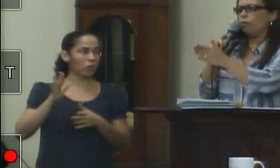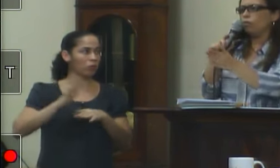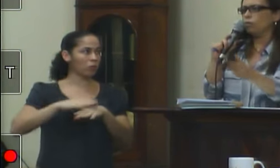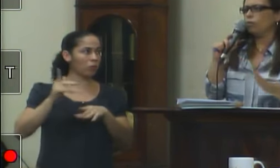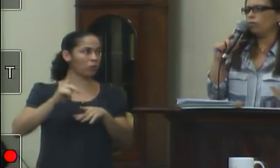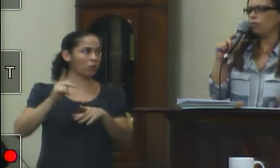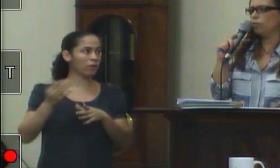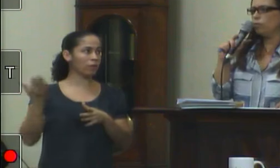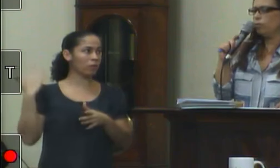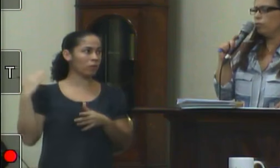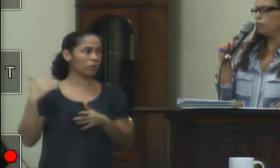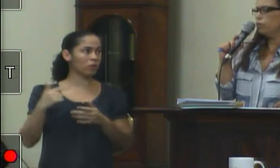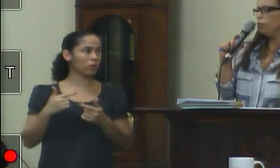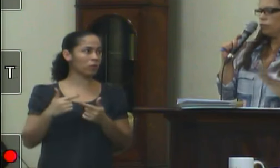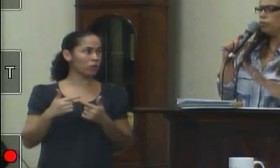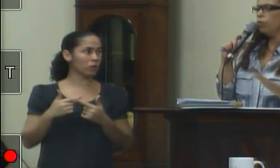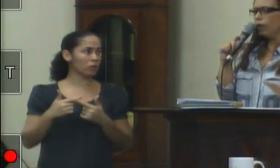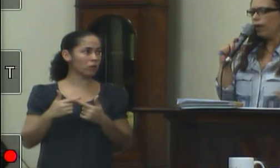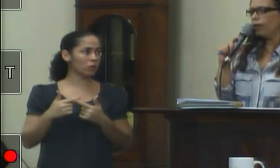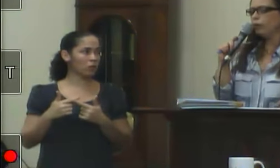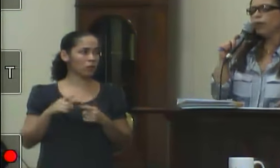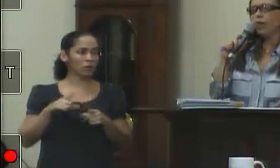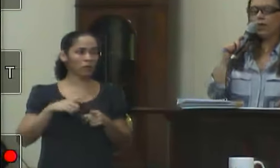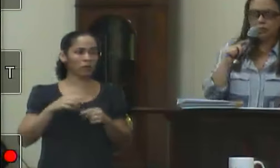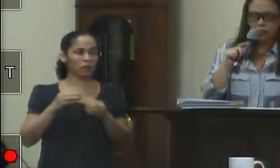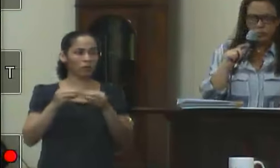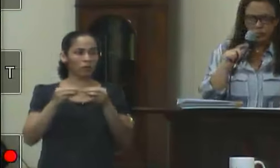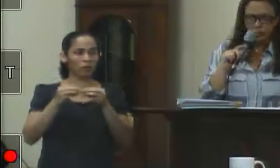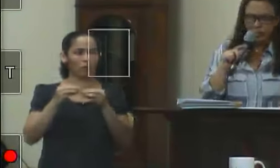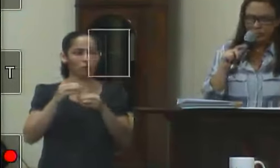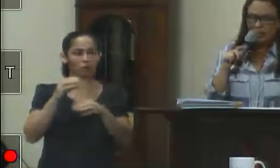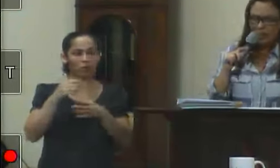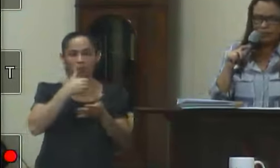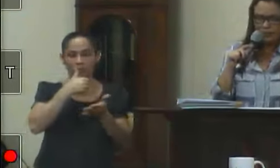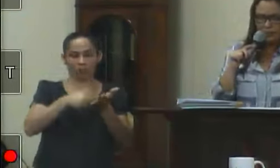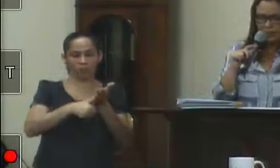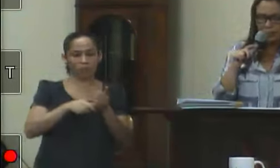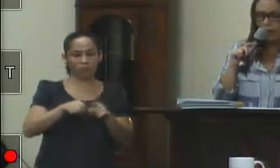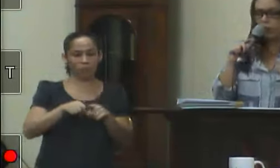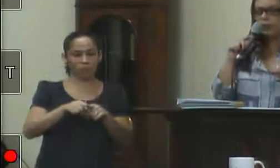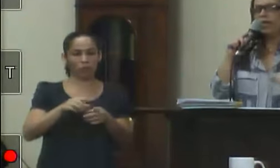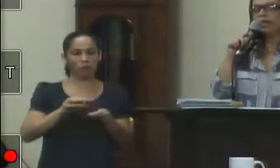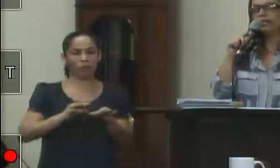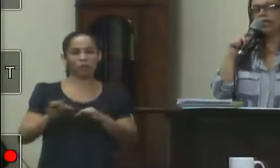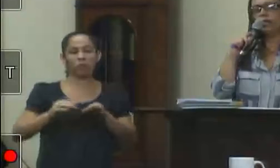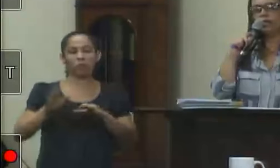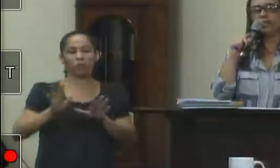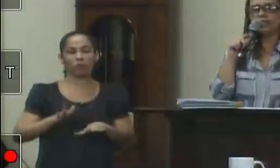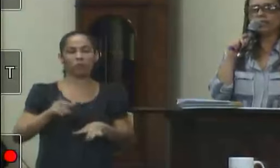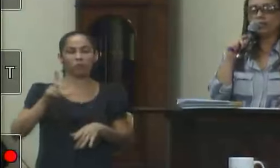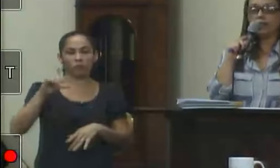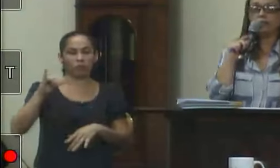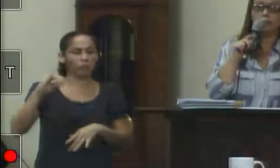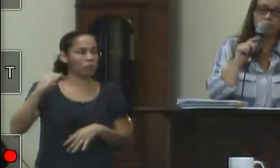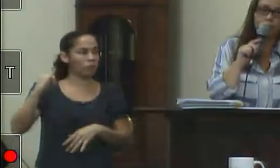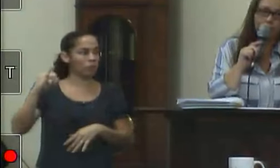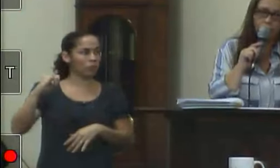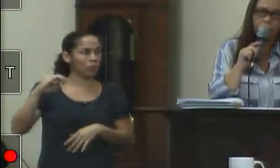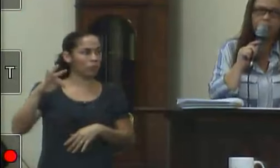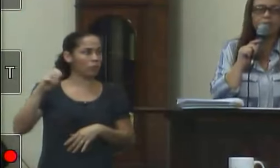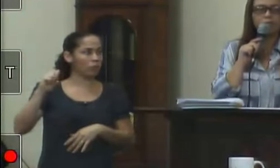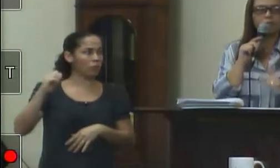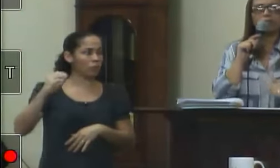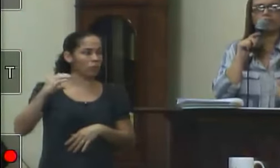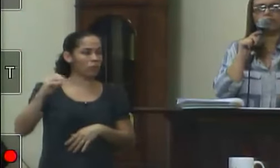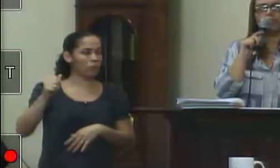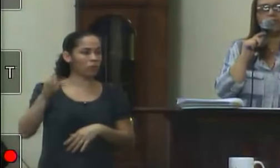com um posto do Correio. Então, o projeto já está na licitação, e daí com esse incremento, não pode ir para a obra,